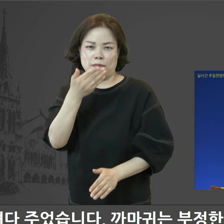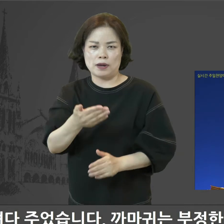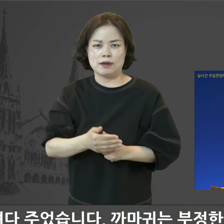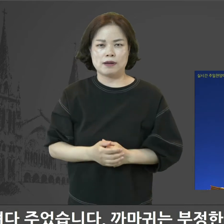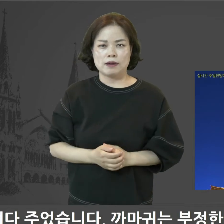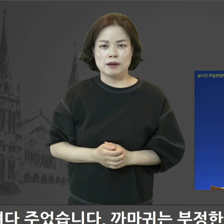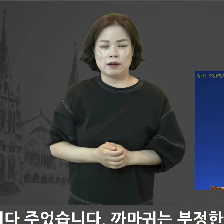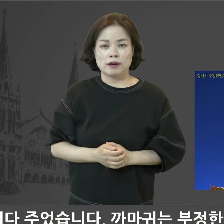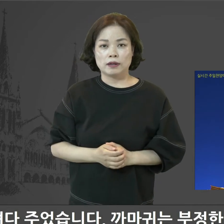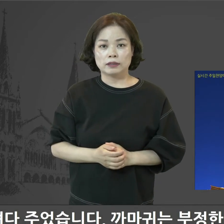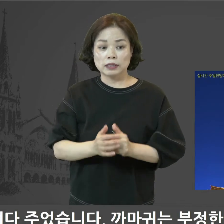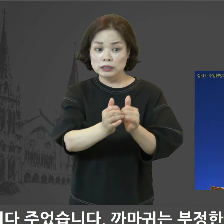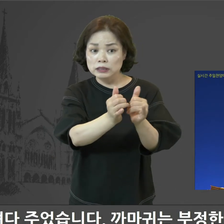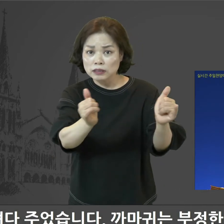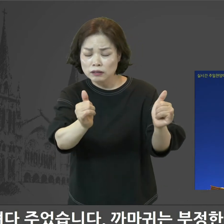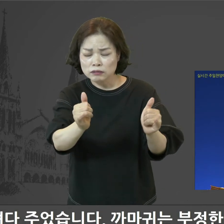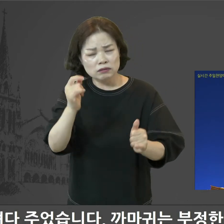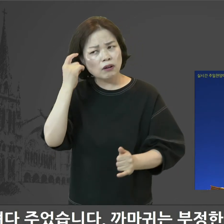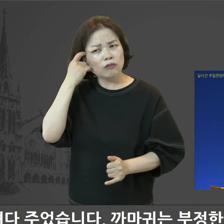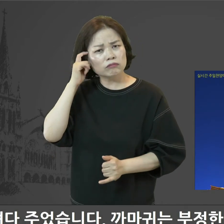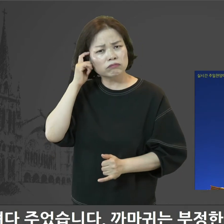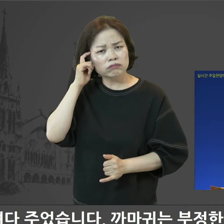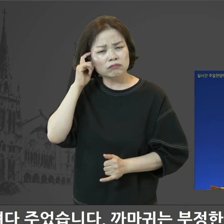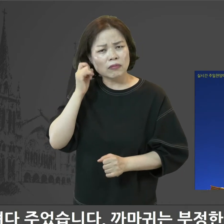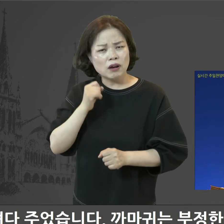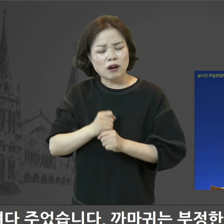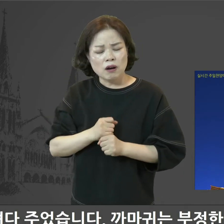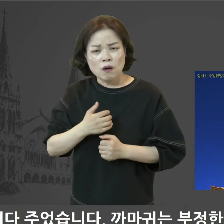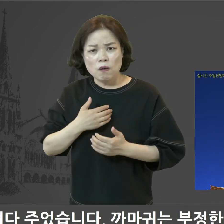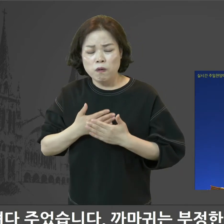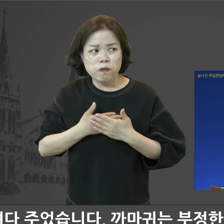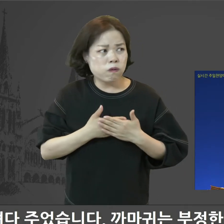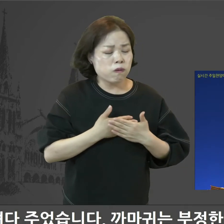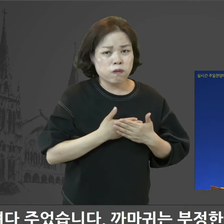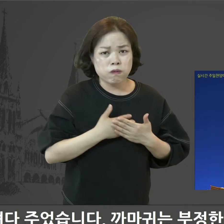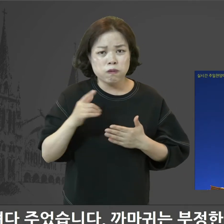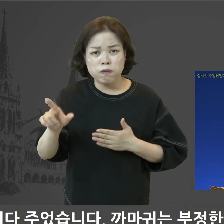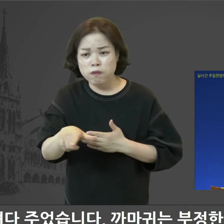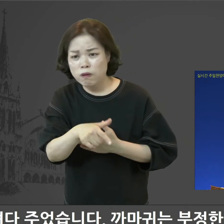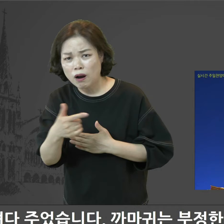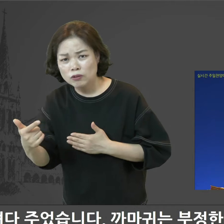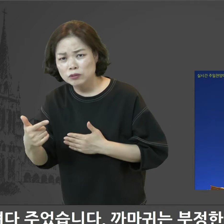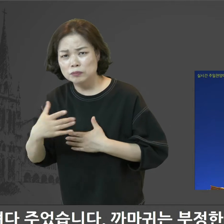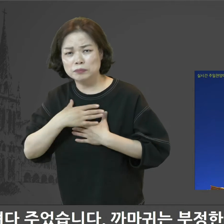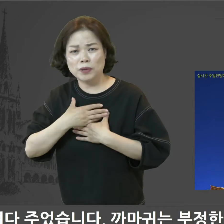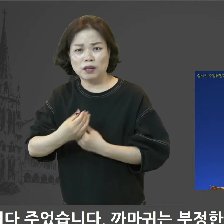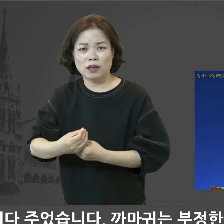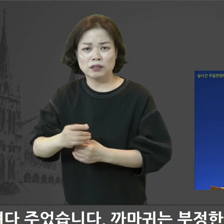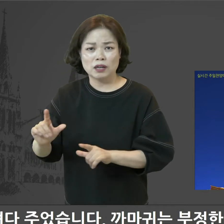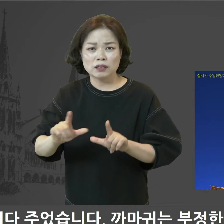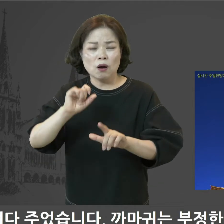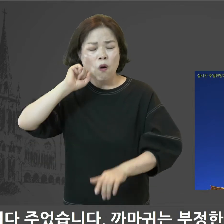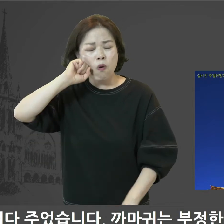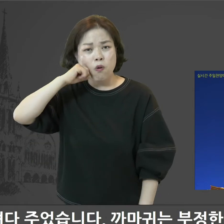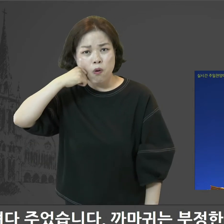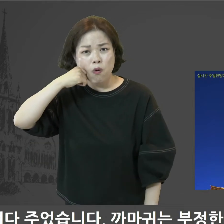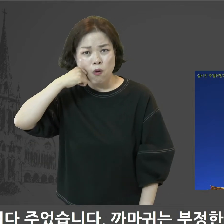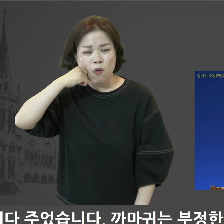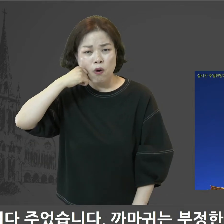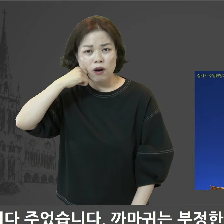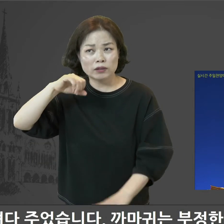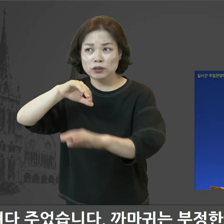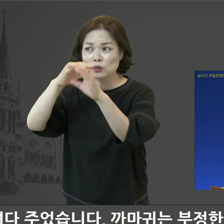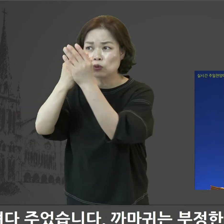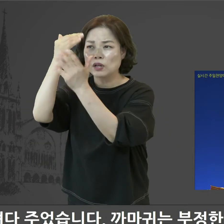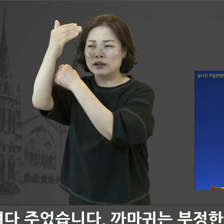겁니다. 인간적으로 보면 안달이 나고 조급해지고 하루도 마음 놓고 살 수 없고 그야말로